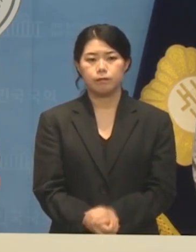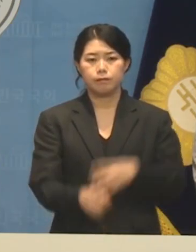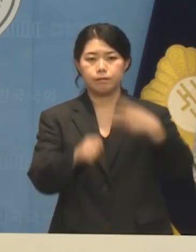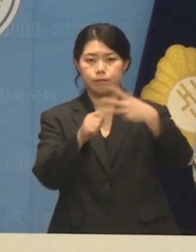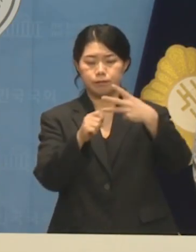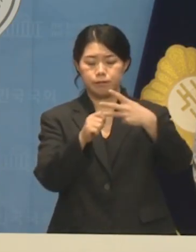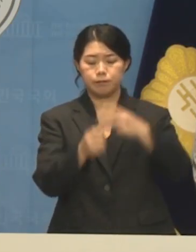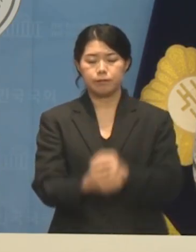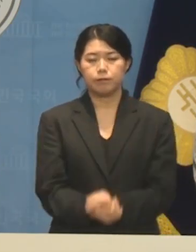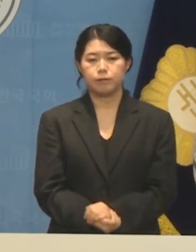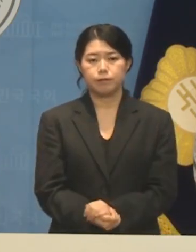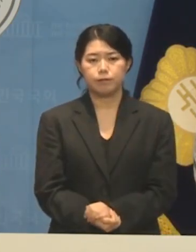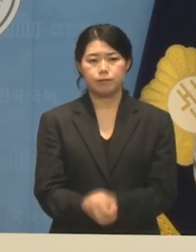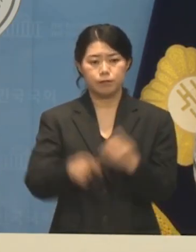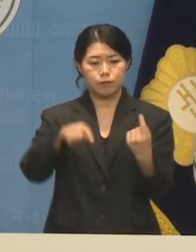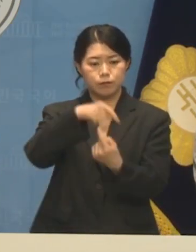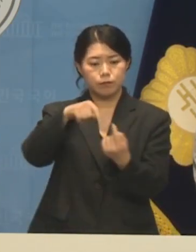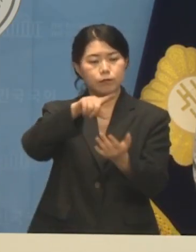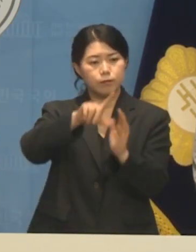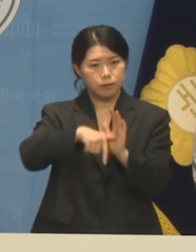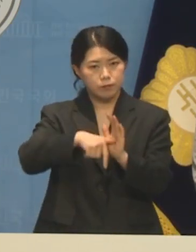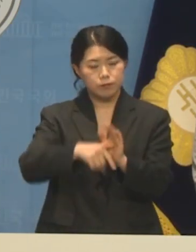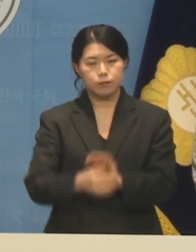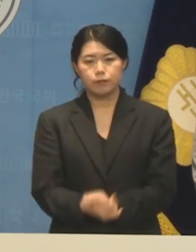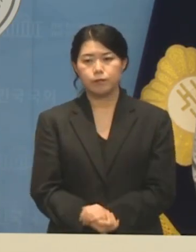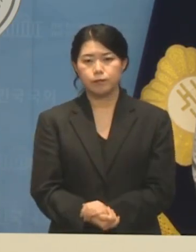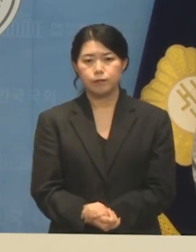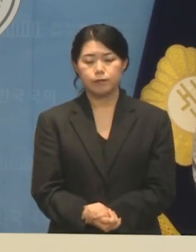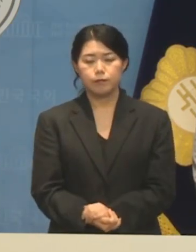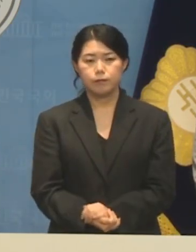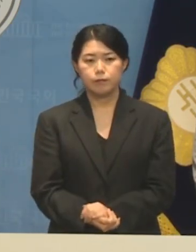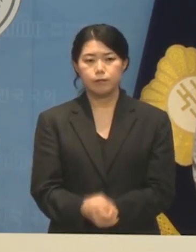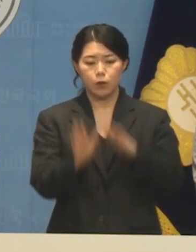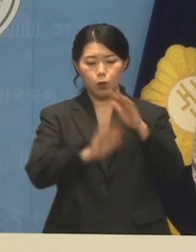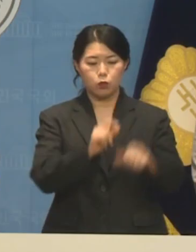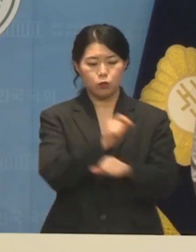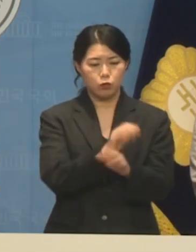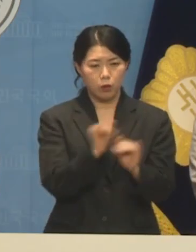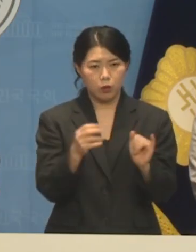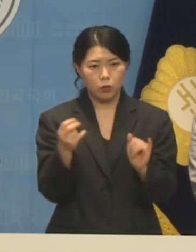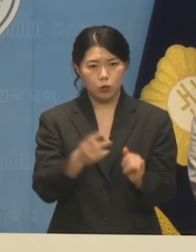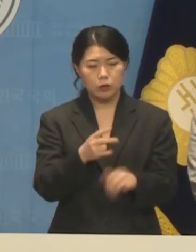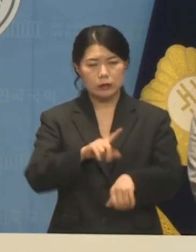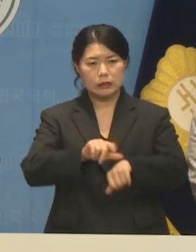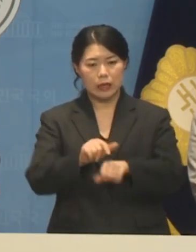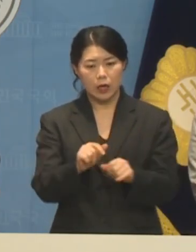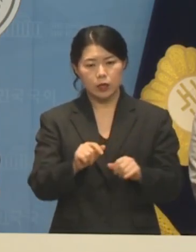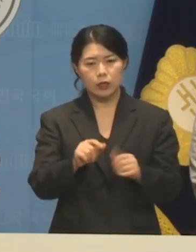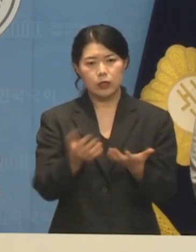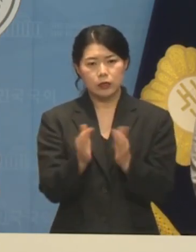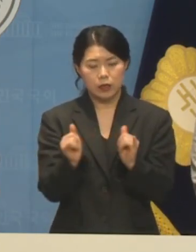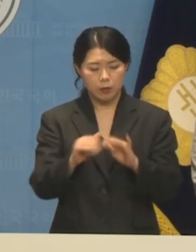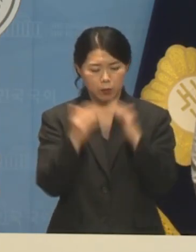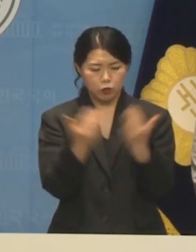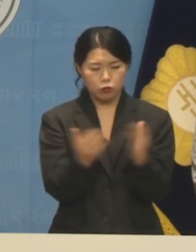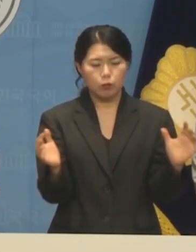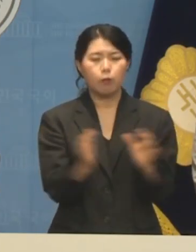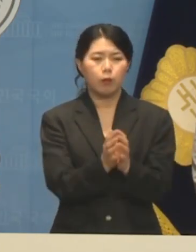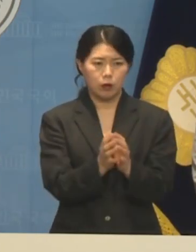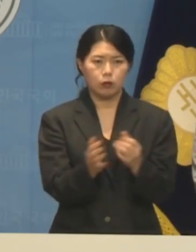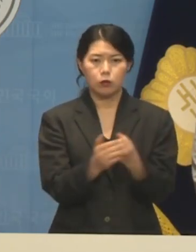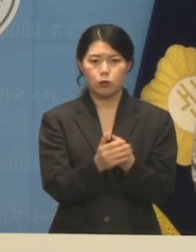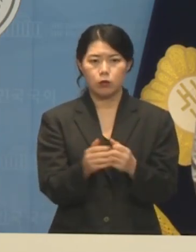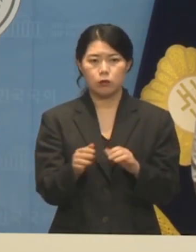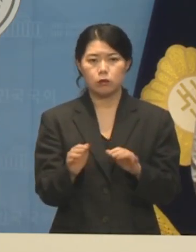세 번째는 그 운영하는 과정에서 앞서 말씀해 주셨다시피 공무원과 공무직이 통합되어 있다 보니까 오히려